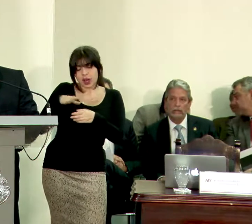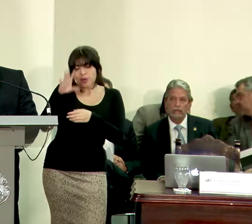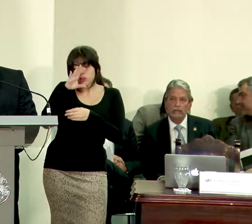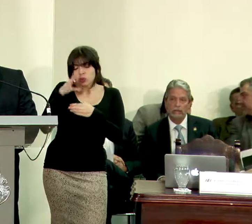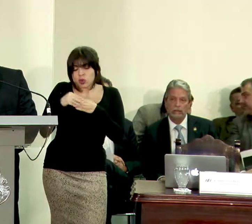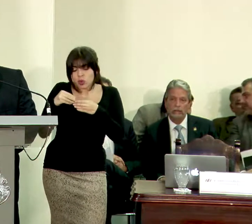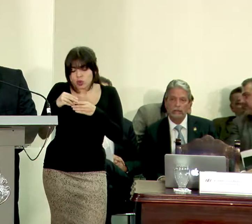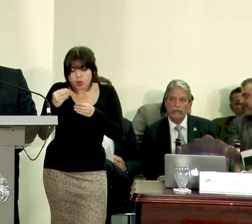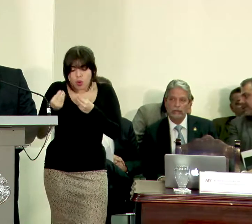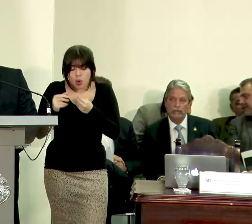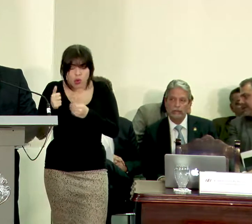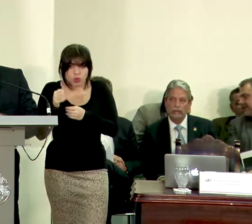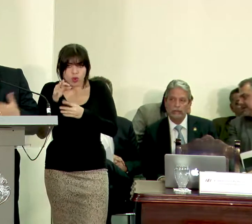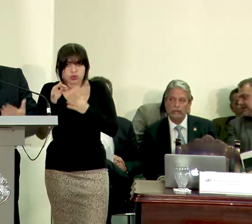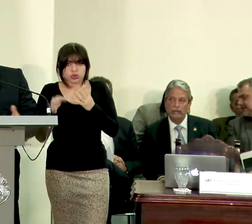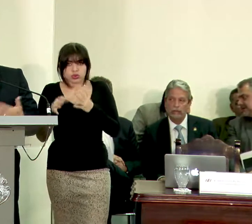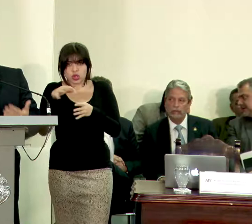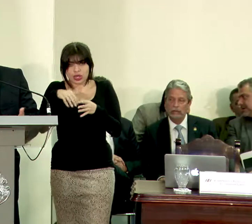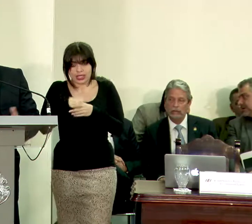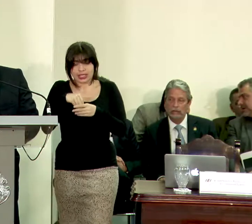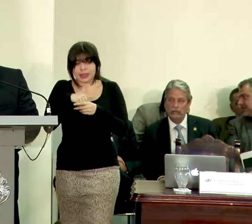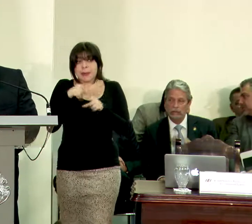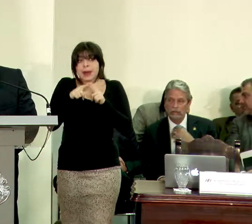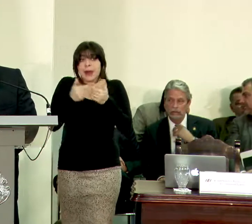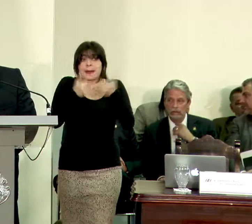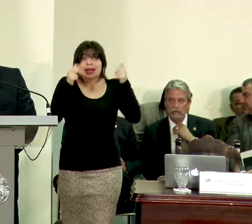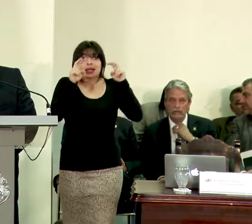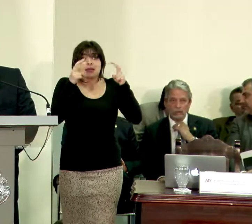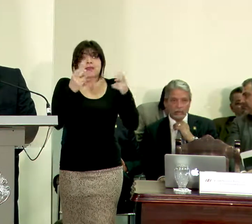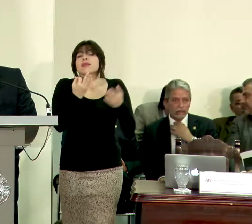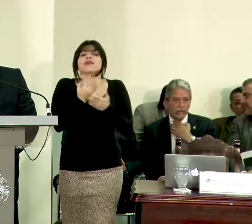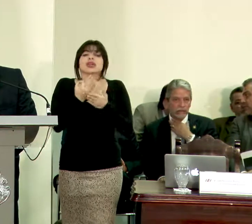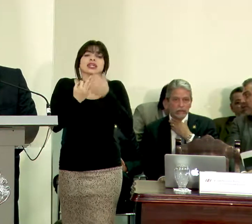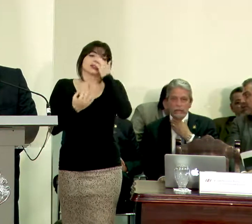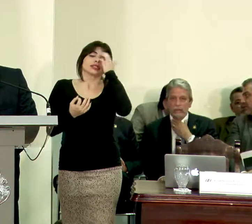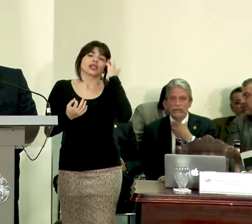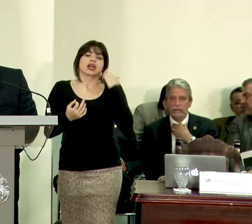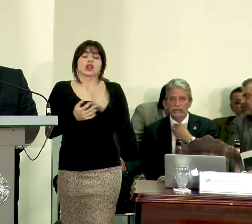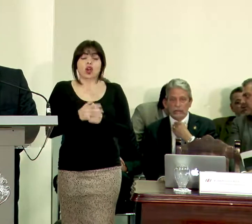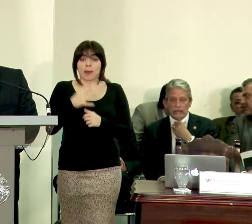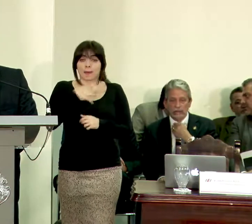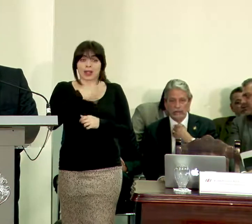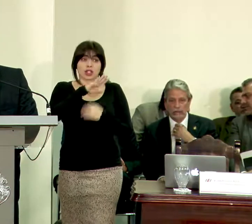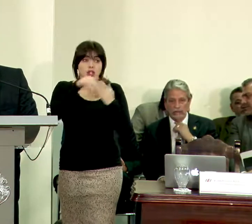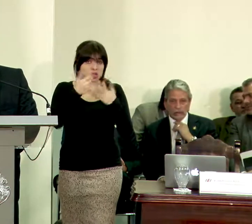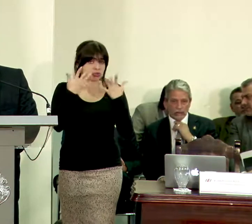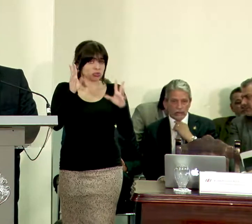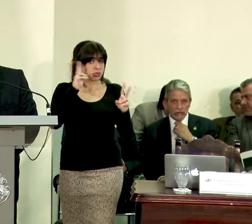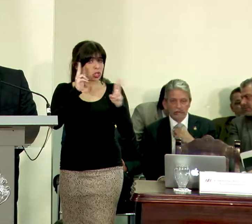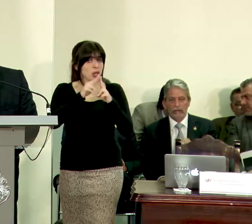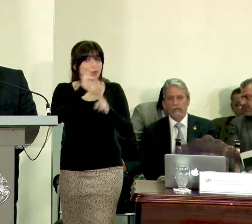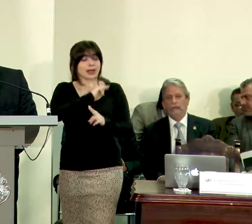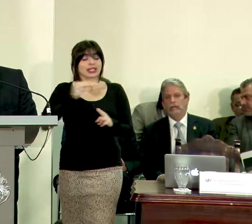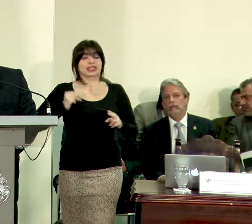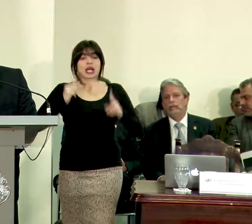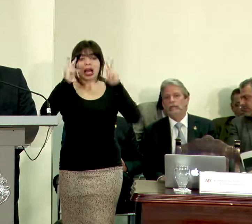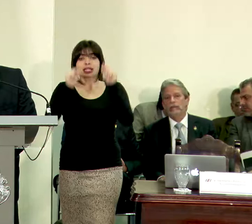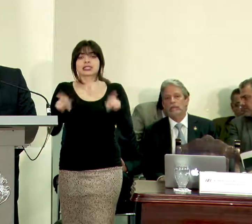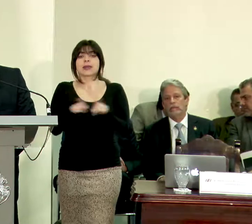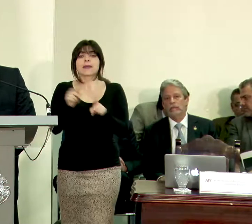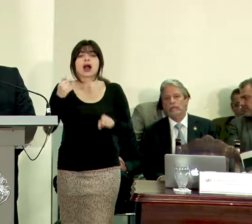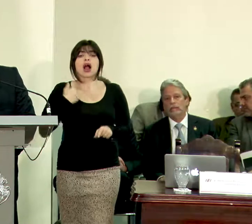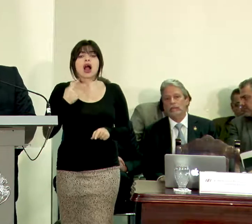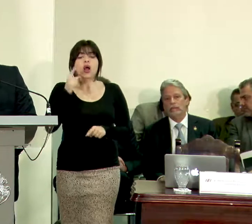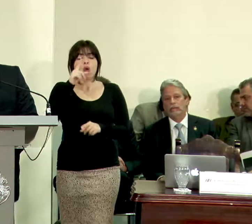que podría ser otra opción. Pero además del tema financiero, que es de todos conocido, el Ministerio de Hacienda también tiene un